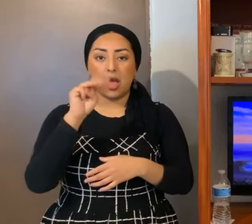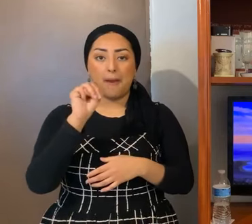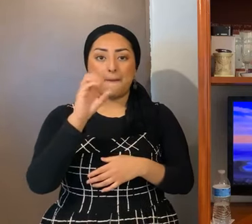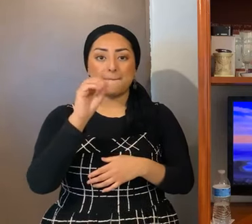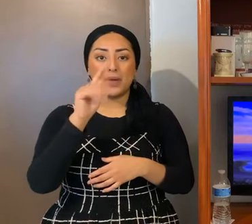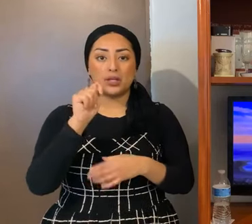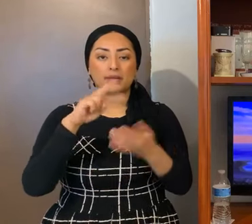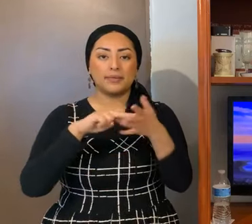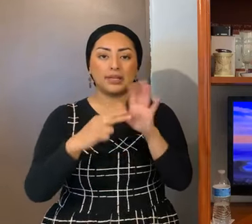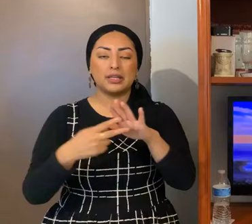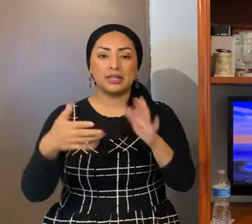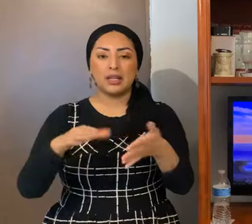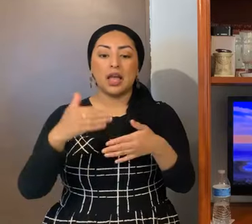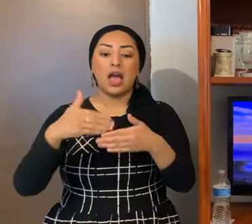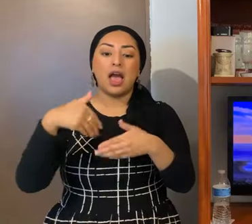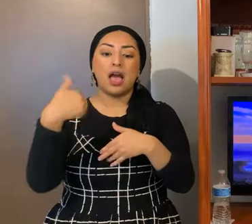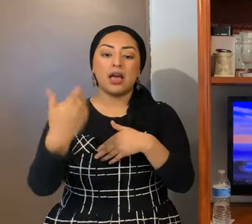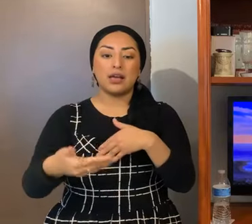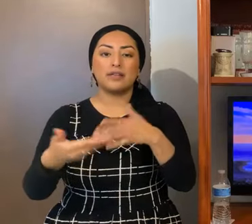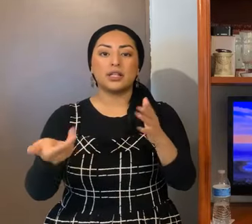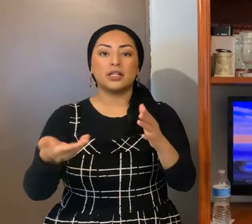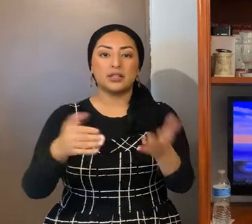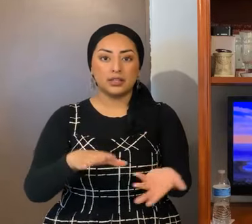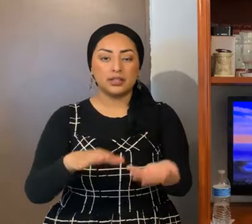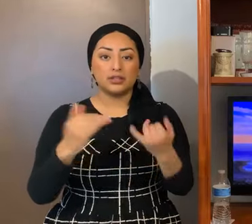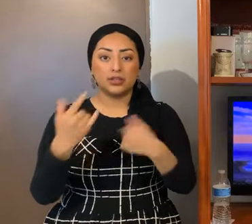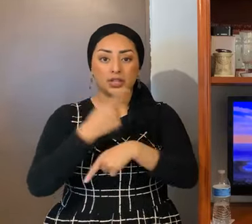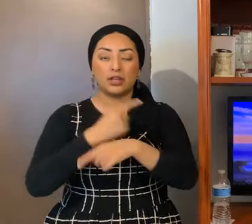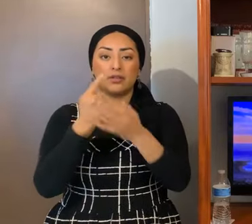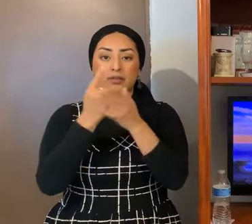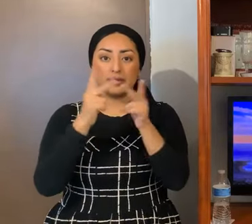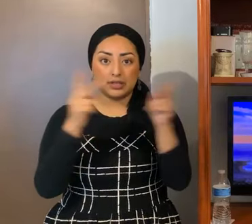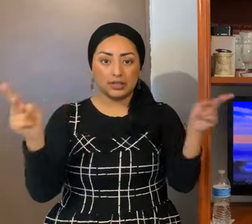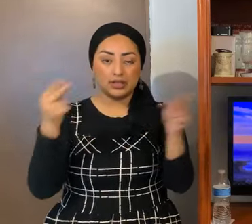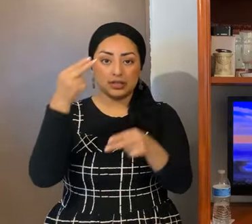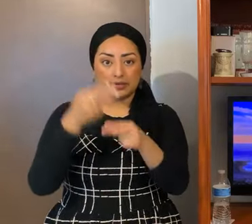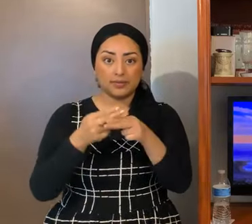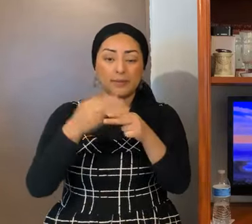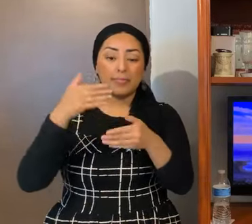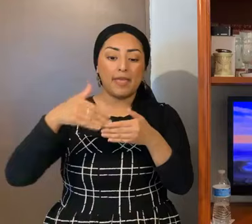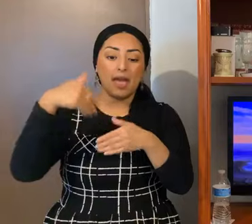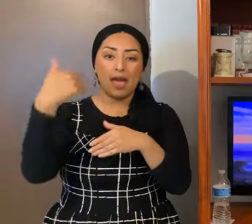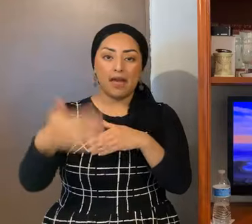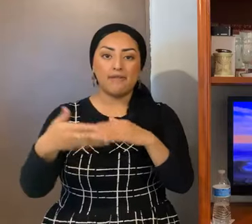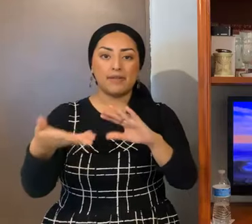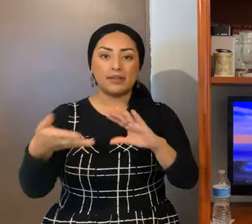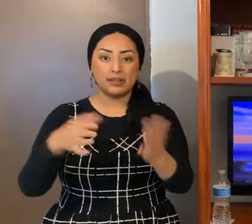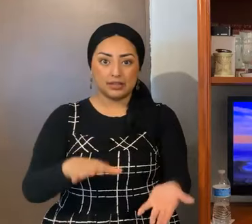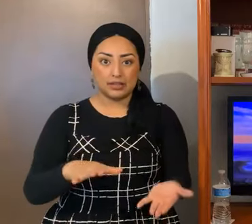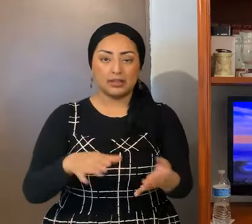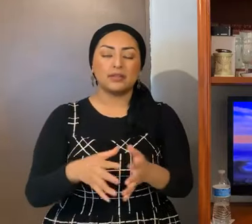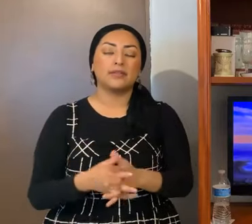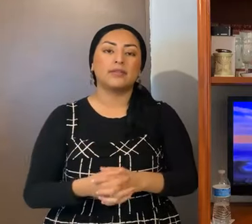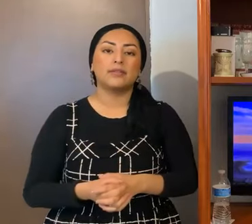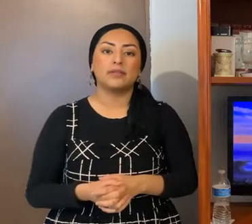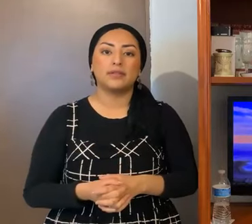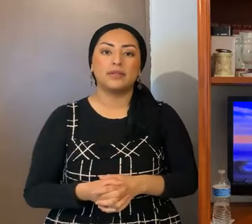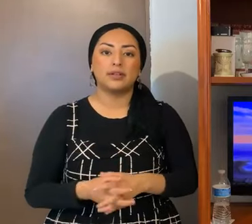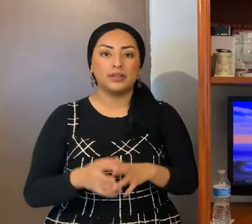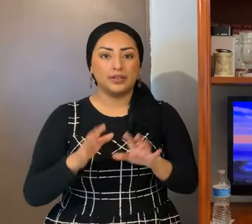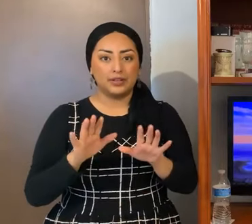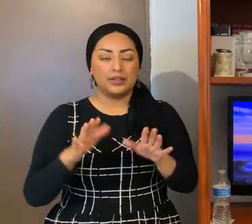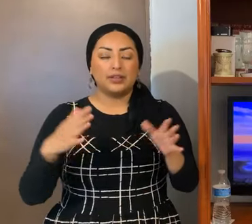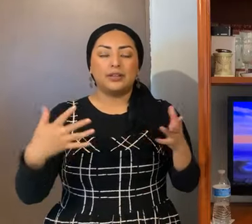de Meot, que quiere decir muerte. Entonces la parashá Aharei Mot significa después de la muerte. Entonces, no se